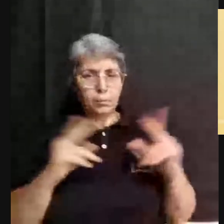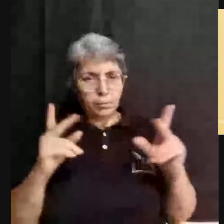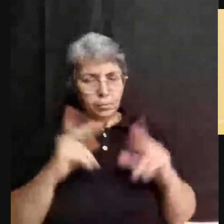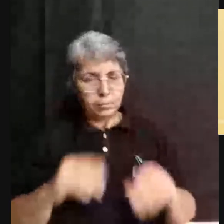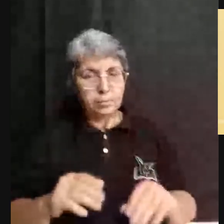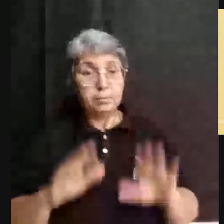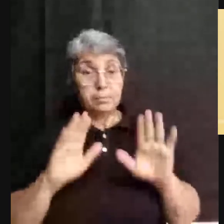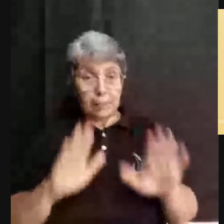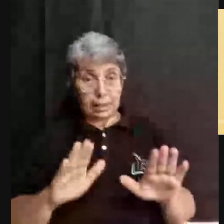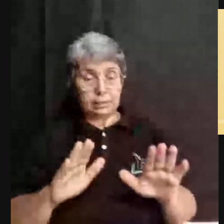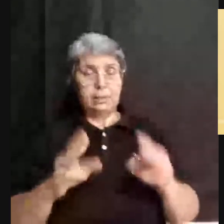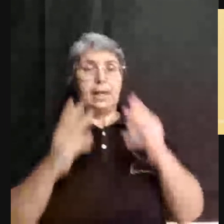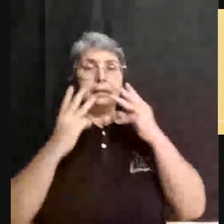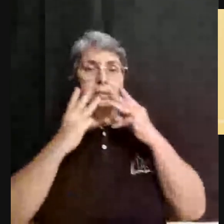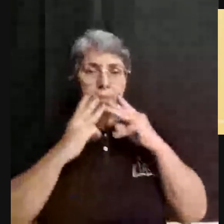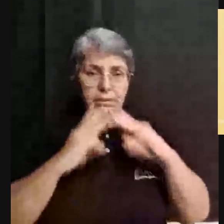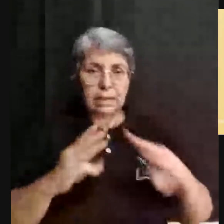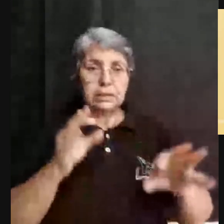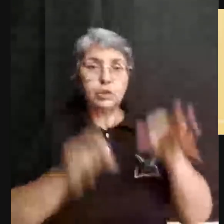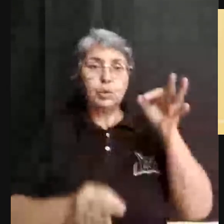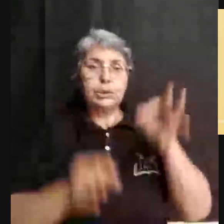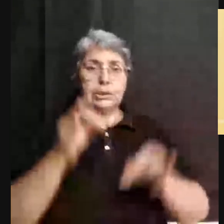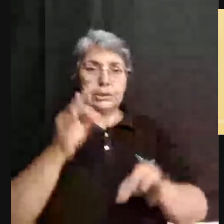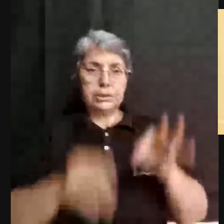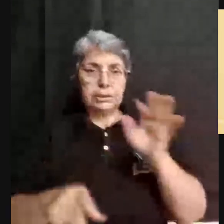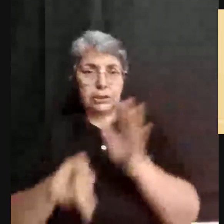existir, talvez até os dias de hoje.